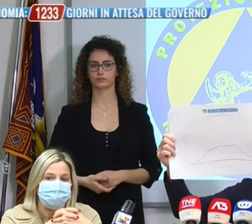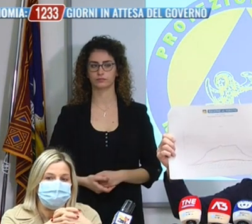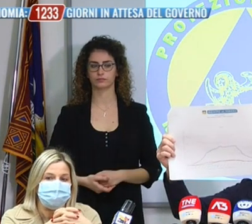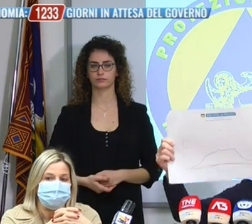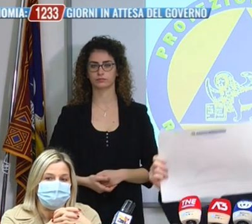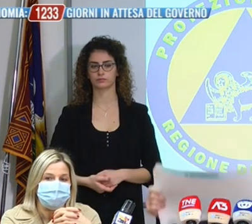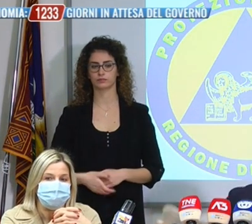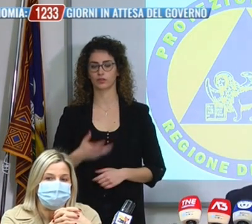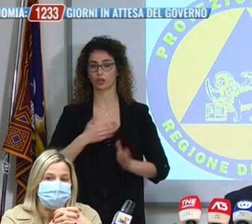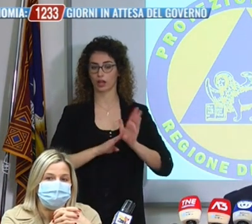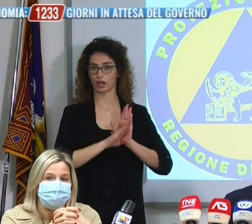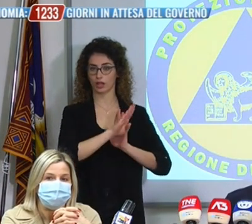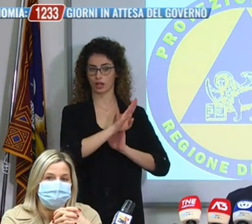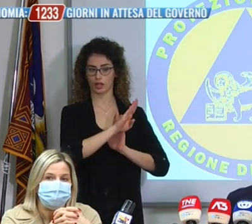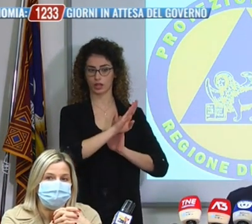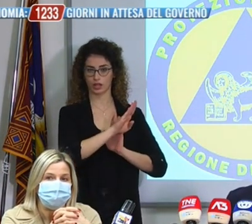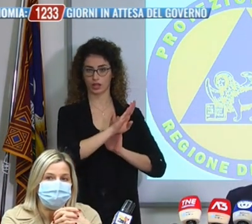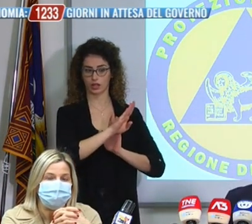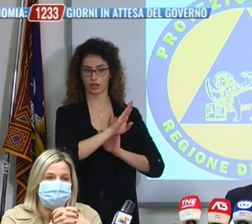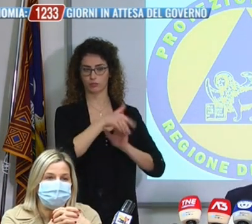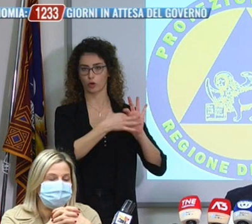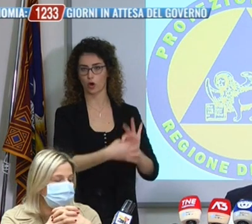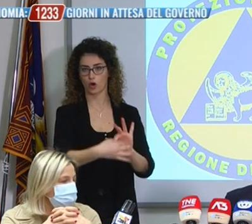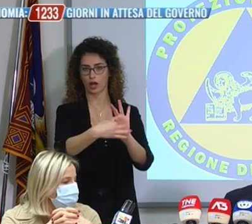danno un incremento che poi si riprende